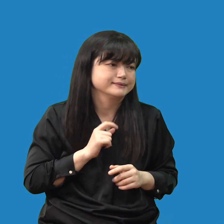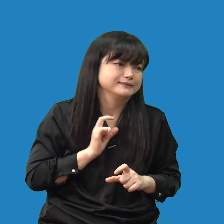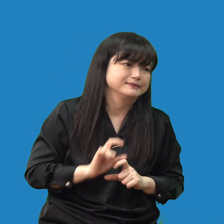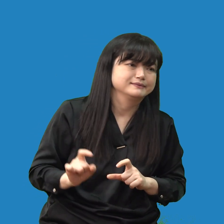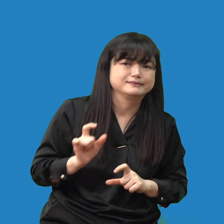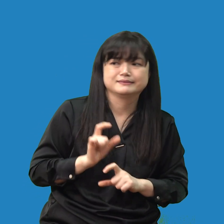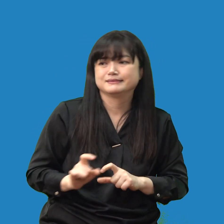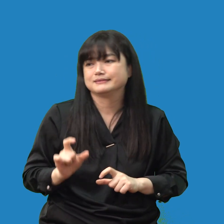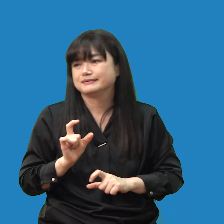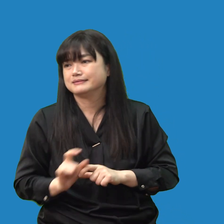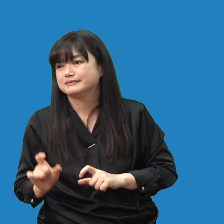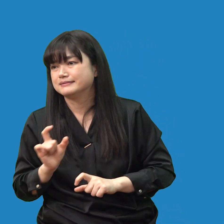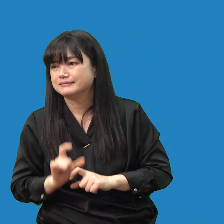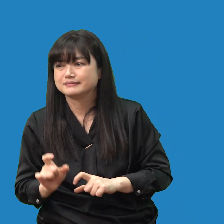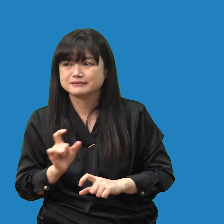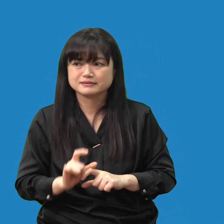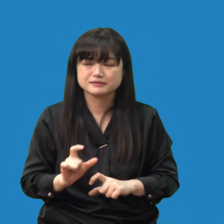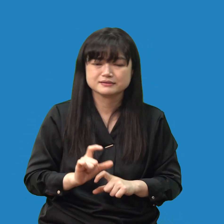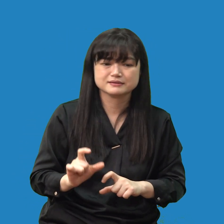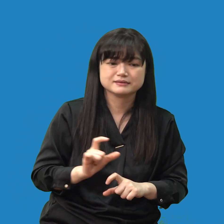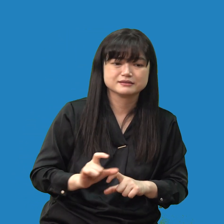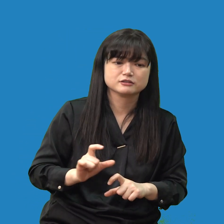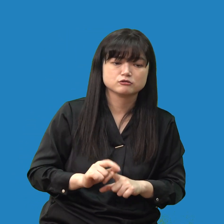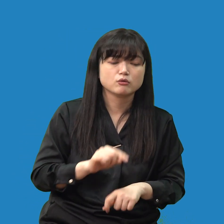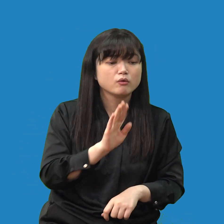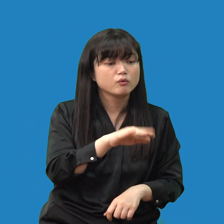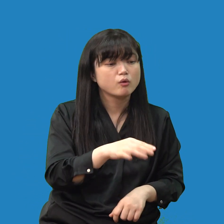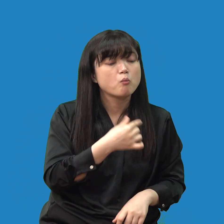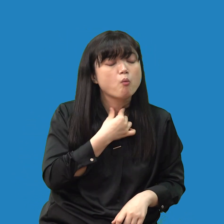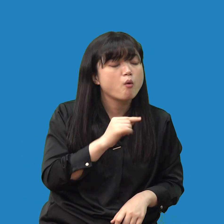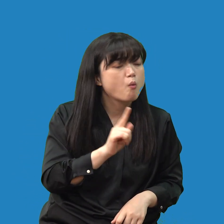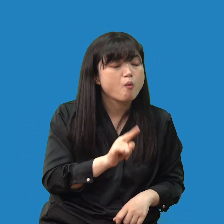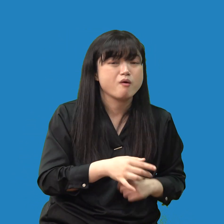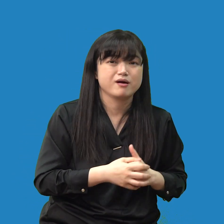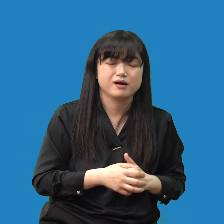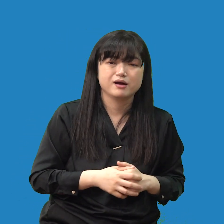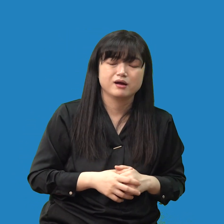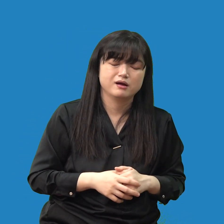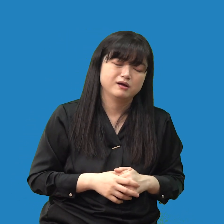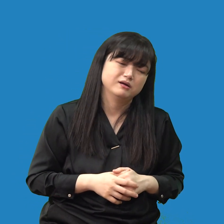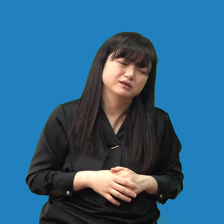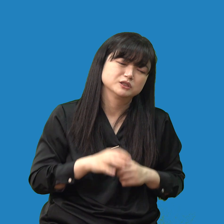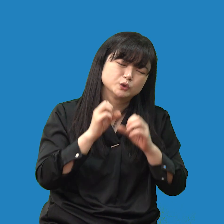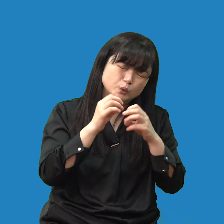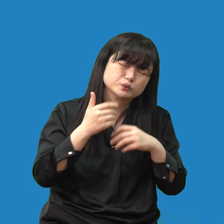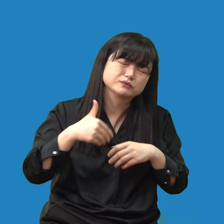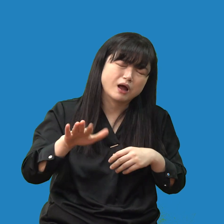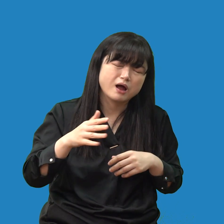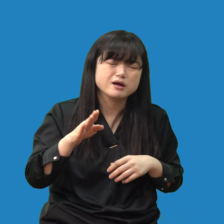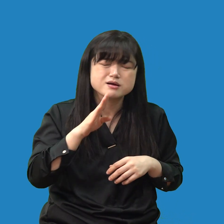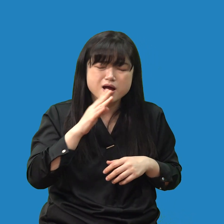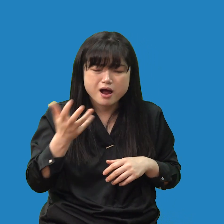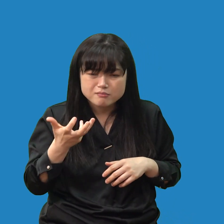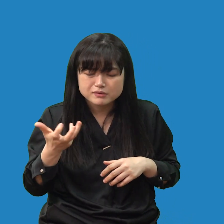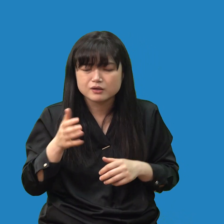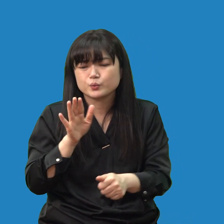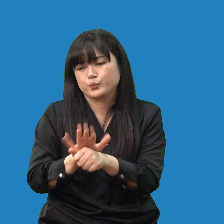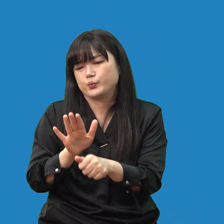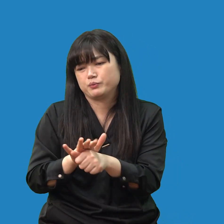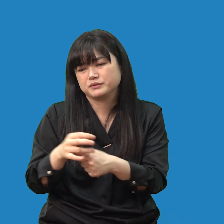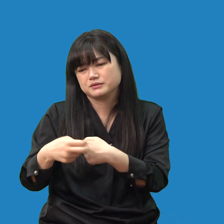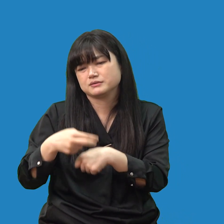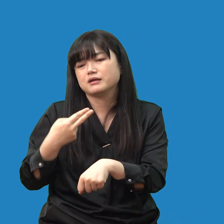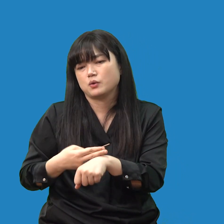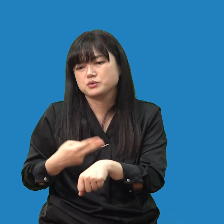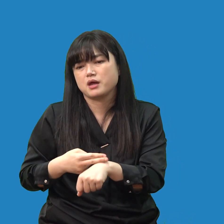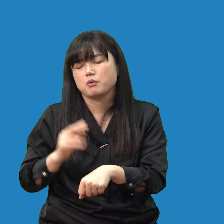생각이 든답니다. 그래서 제가 진짜 뭘 하고 싶으세요? 물었더니 선교지 가서 정말 아픈 아이들을 돕는 그런